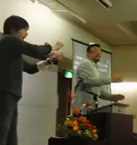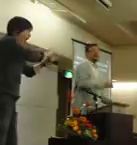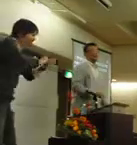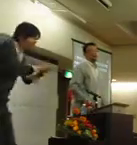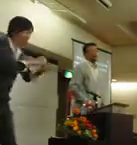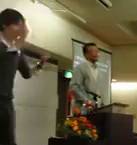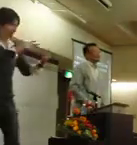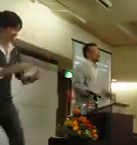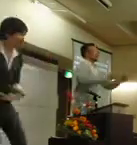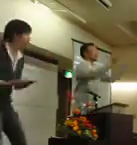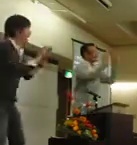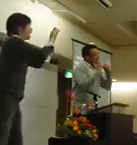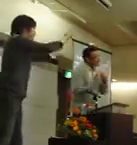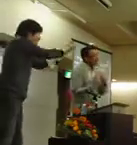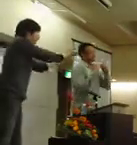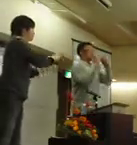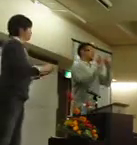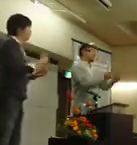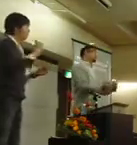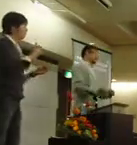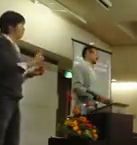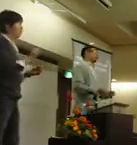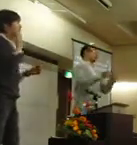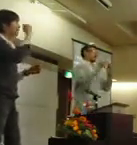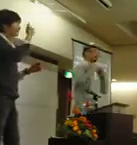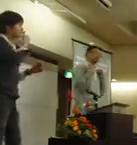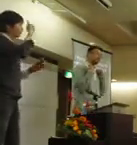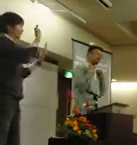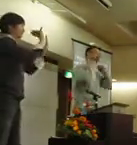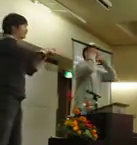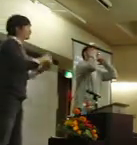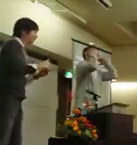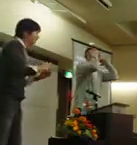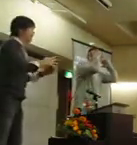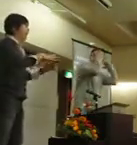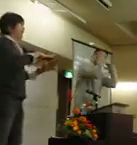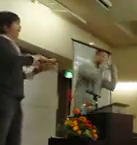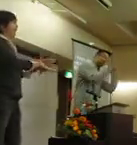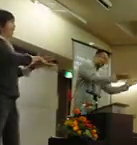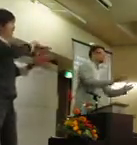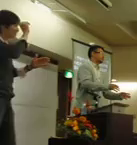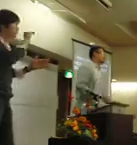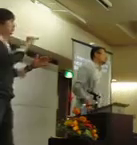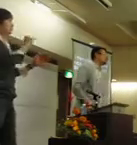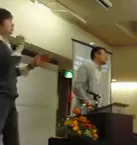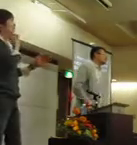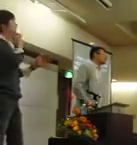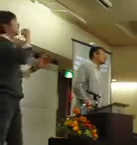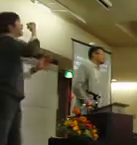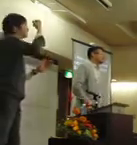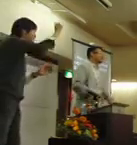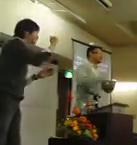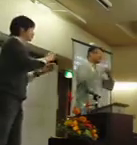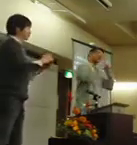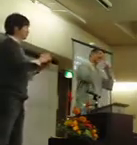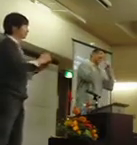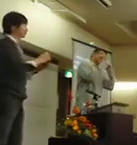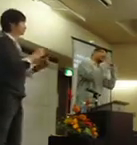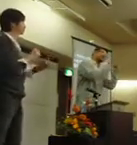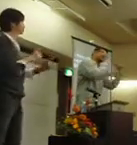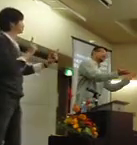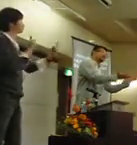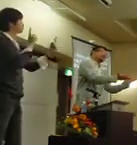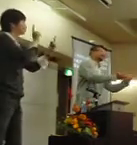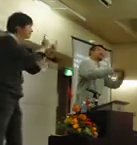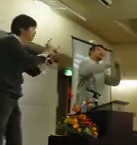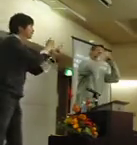ツをまた入れてあげて、お母さんになって初めてお母さんという言葉が